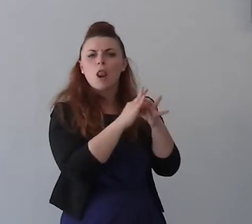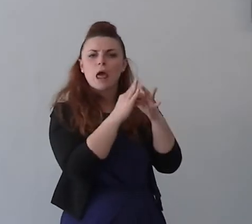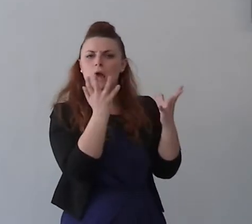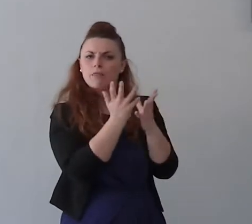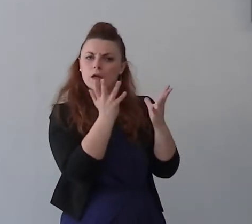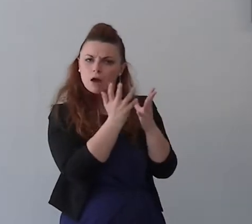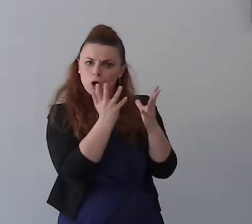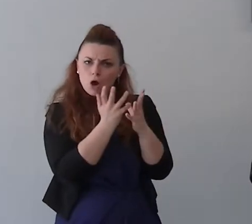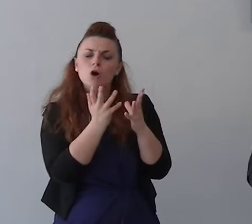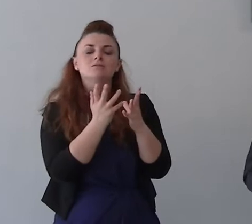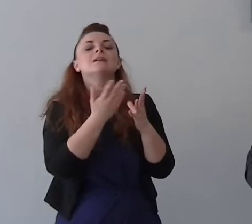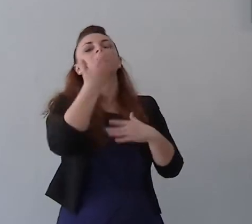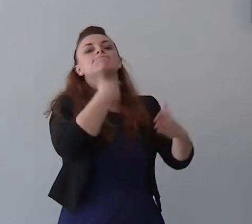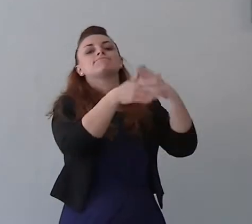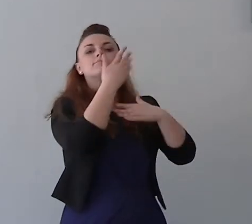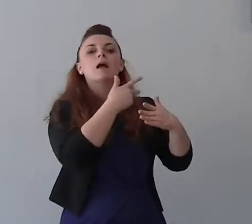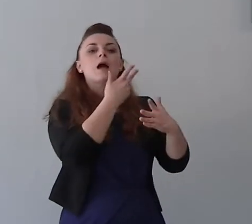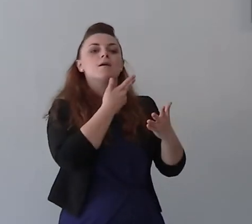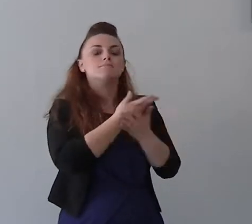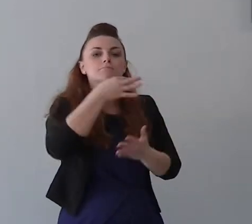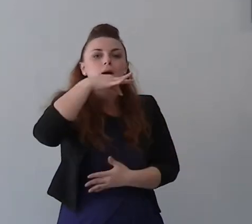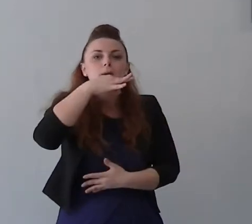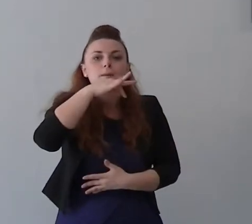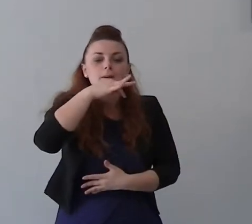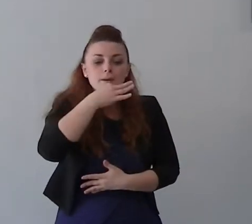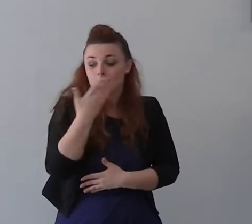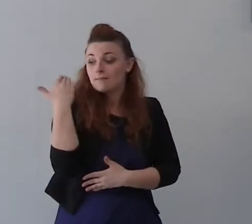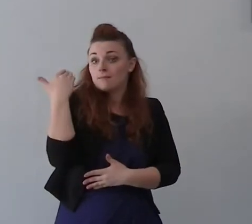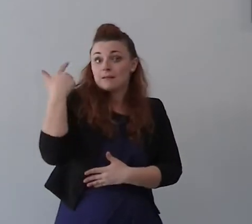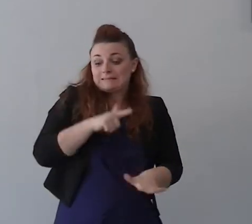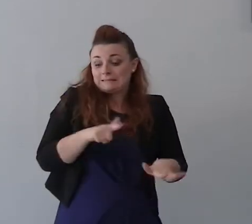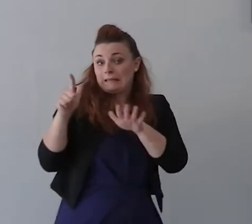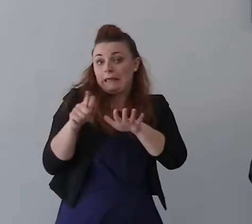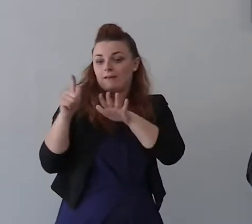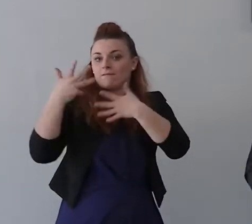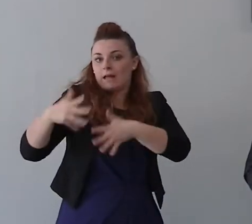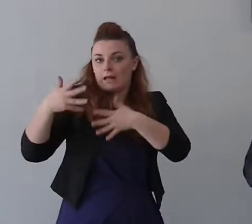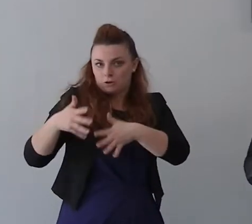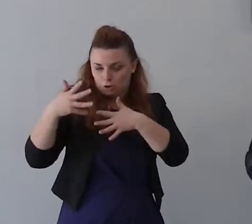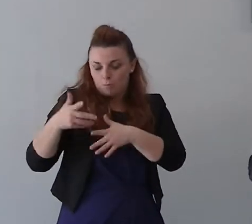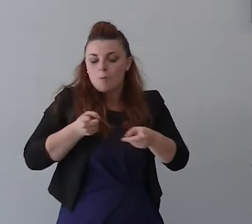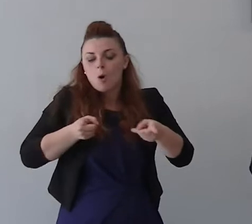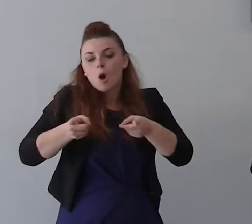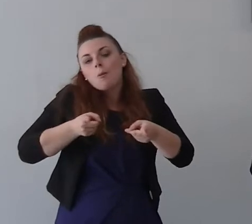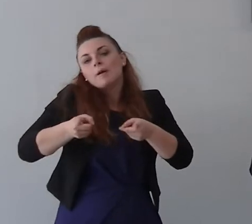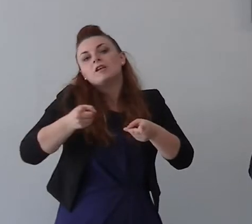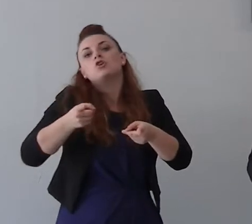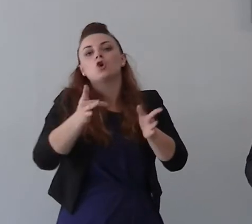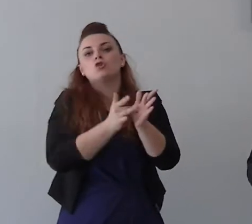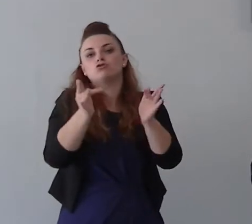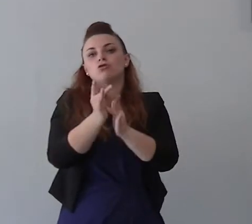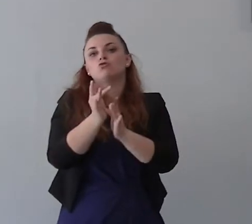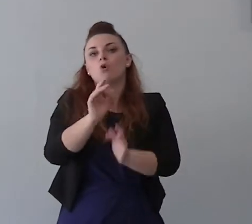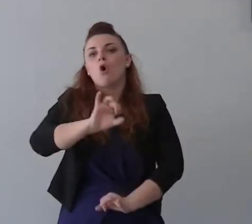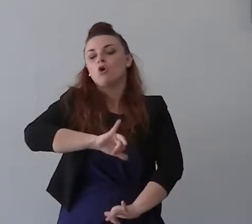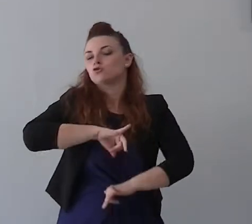alla sette predicazioni, a quello che riguardava la Quaresima e a tutto il periodo in cui Gesù aveva sofferto. Ma oggi è un giorno di gioia. Oggi